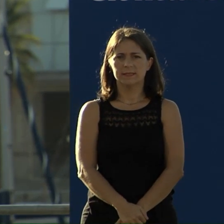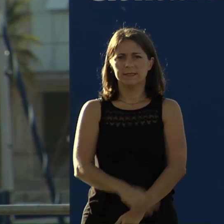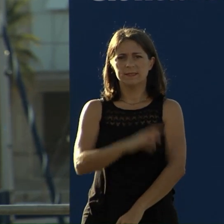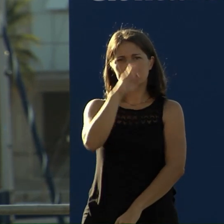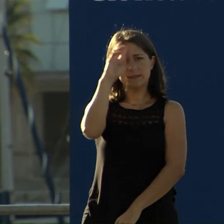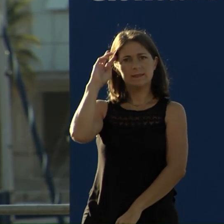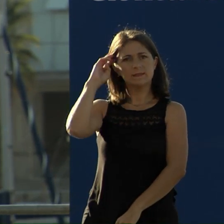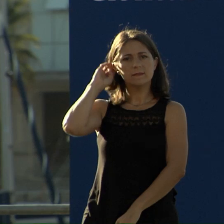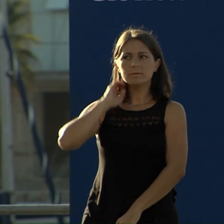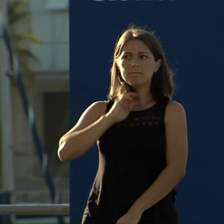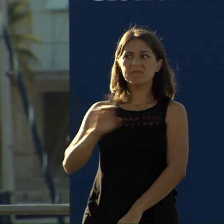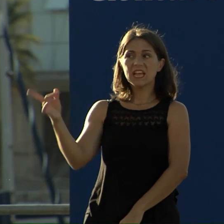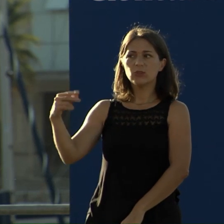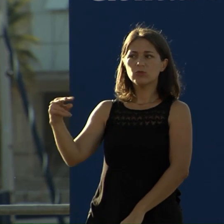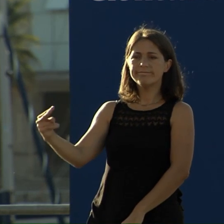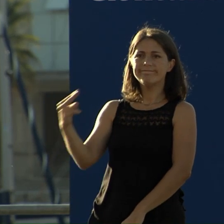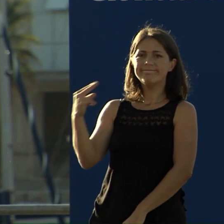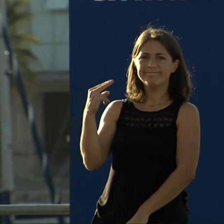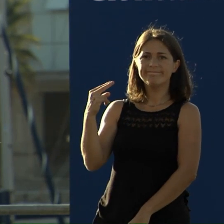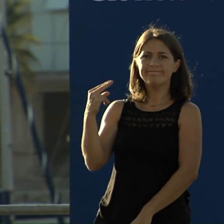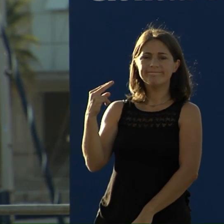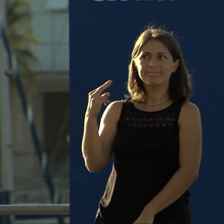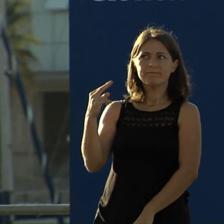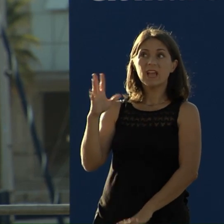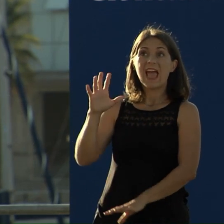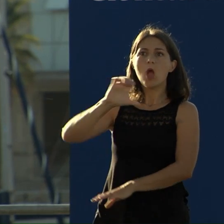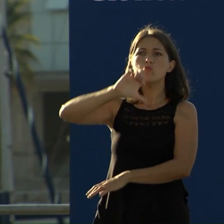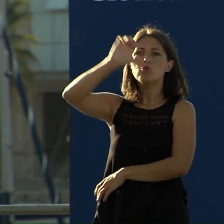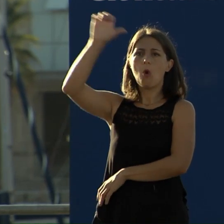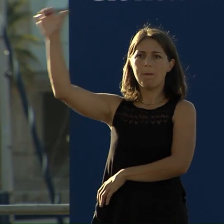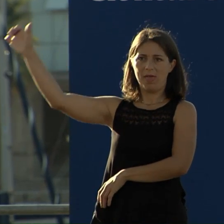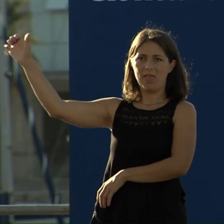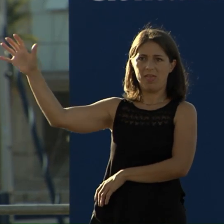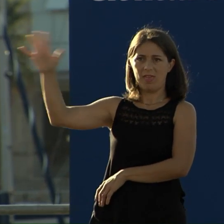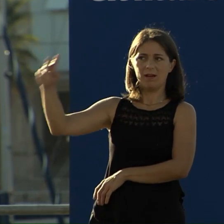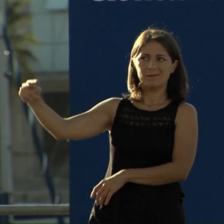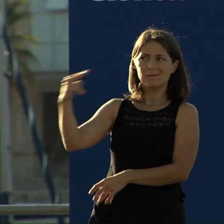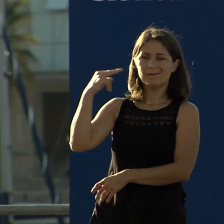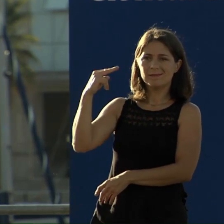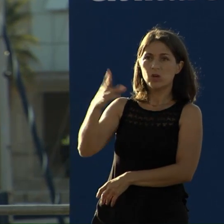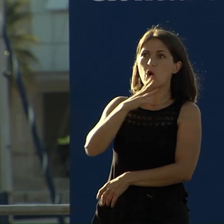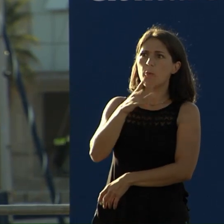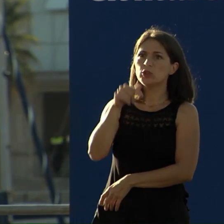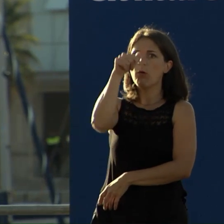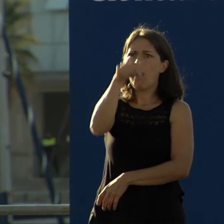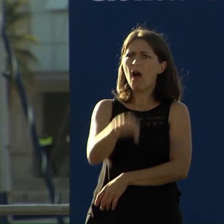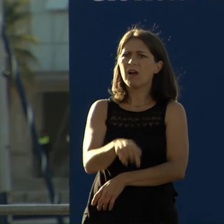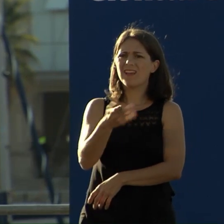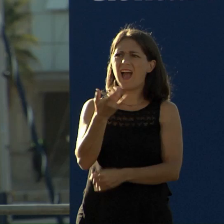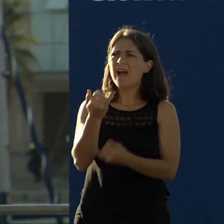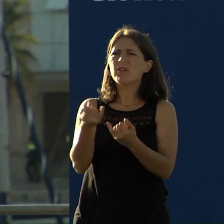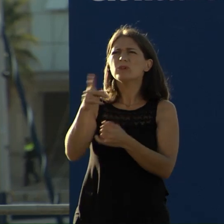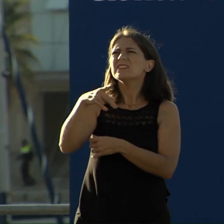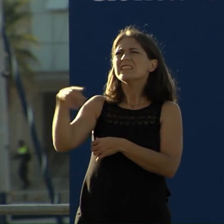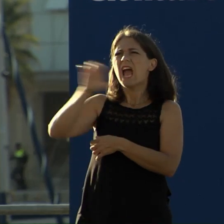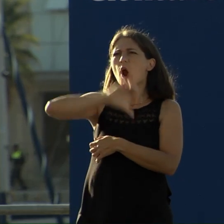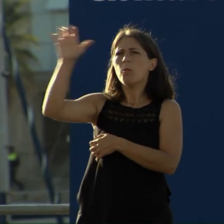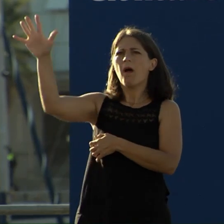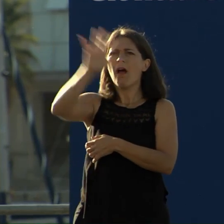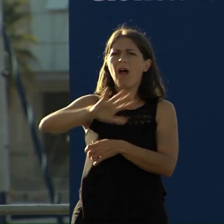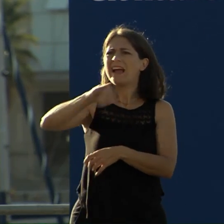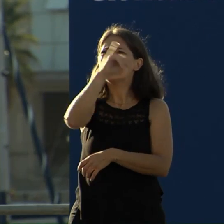Nos están mirando en toda Europa. Porque la crisis que se está produciendo en toda Europa solamente